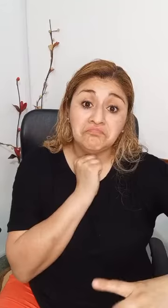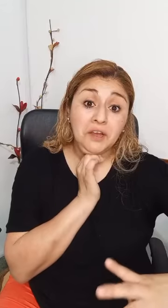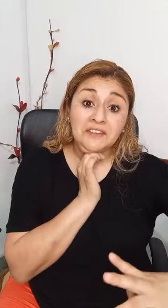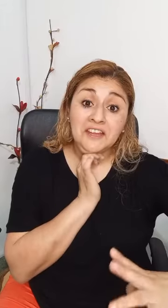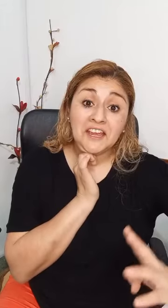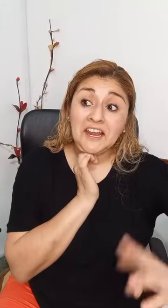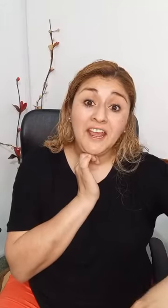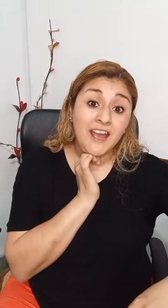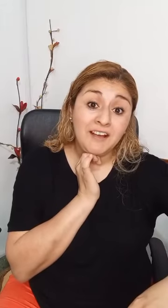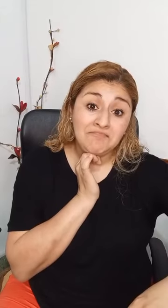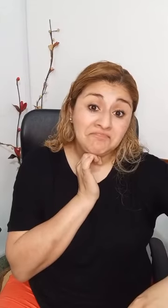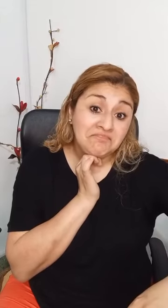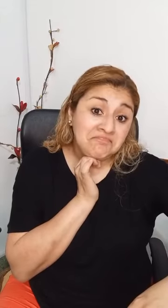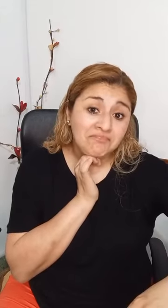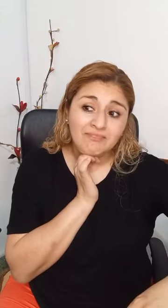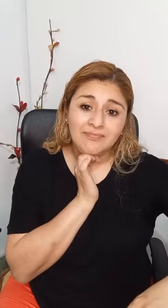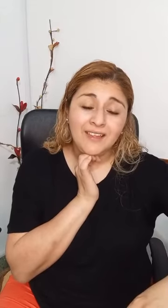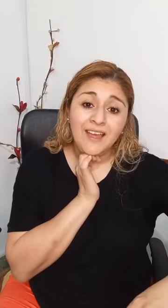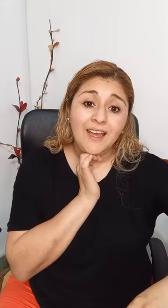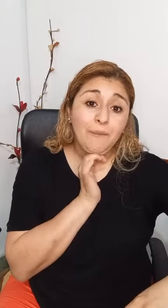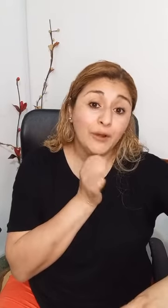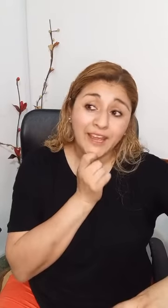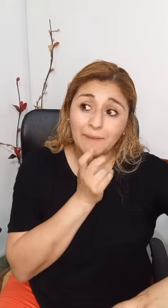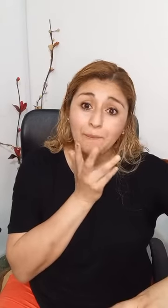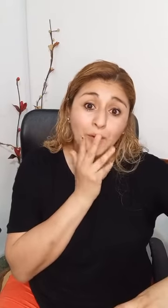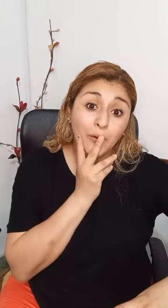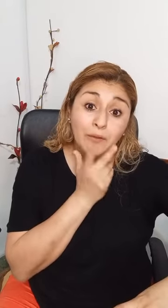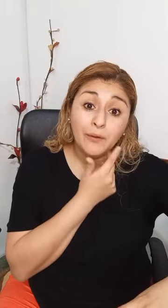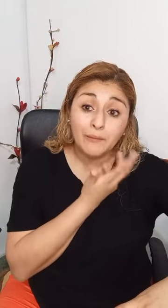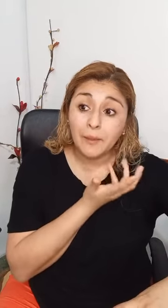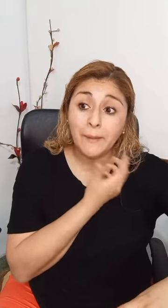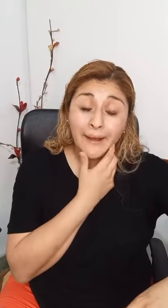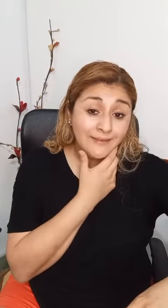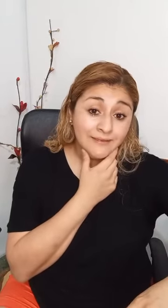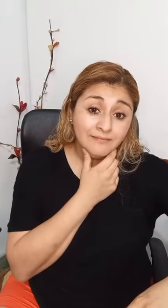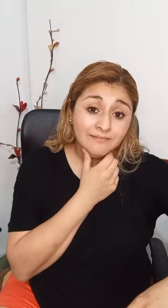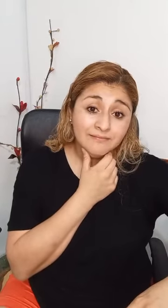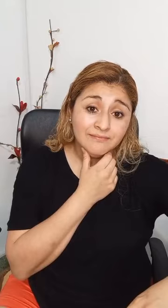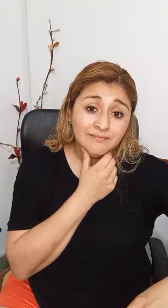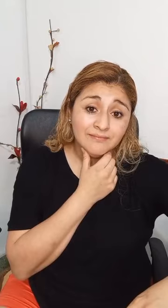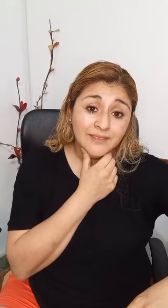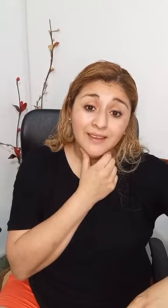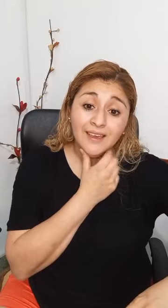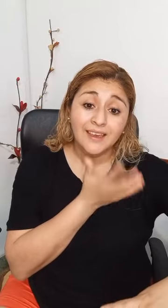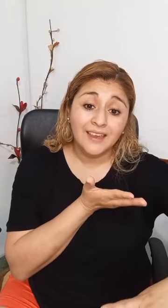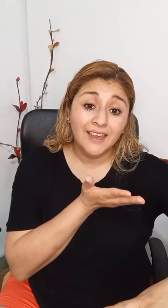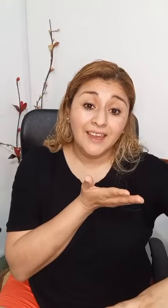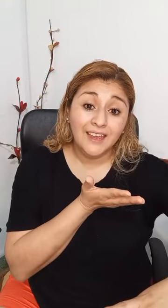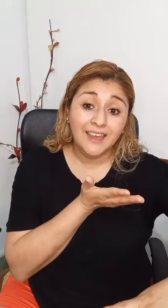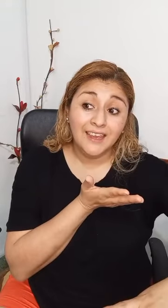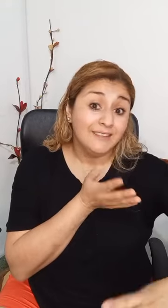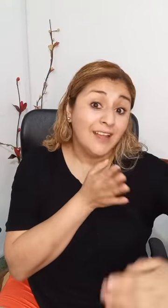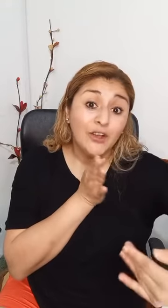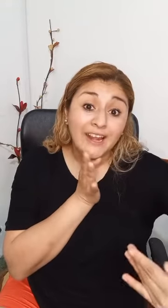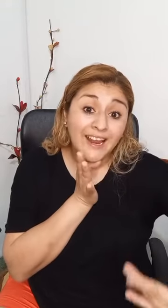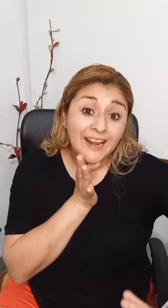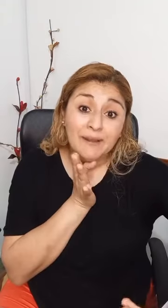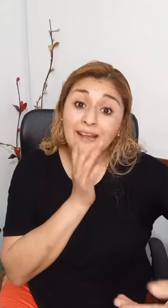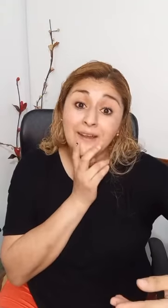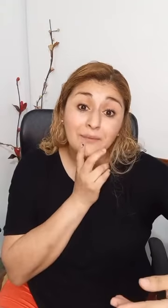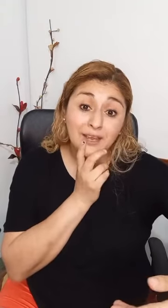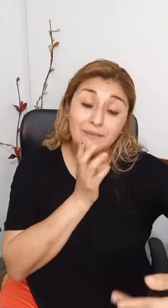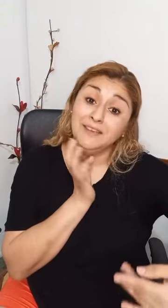puede ser que lea, por ejemplo, ¿no? Vivo con mis papás y tengo